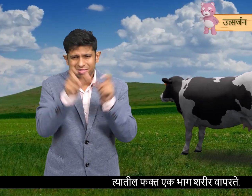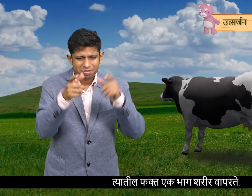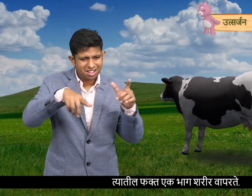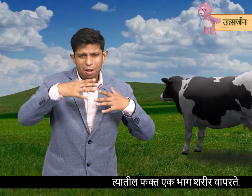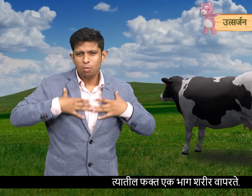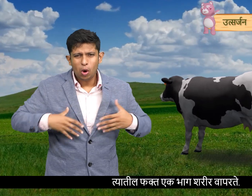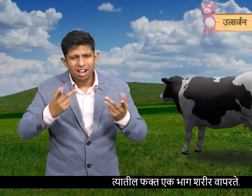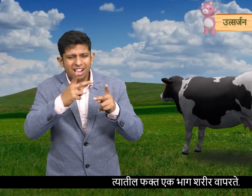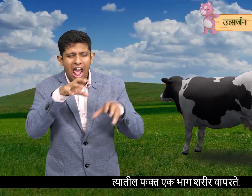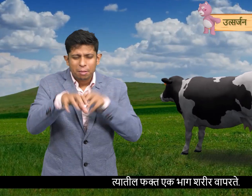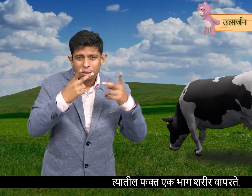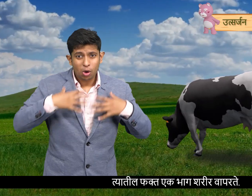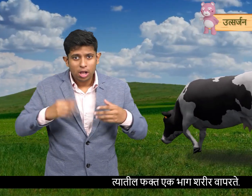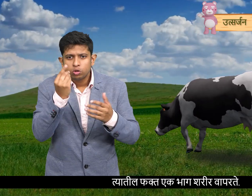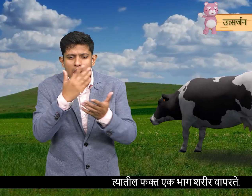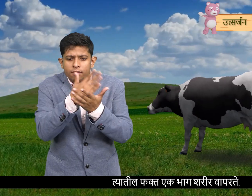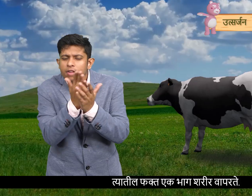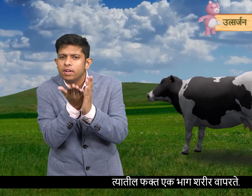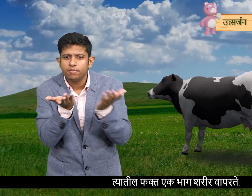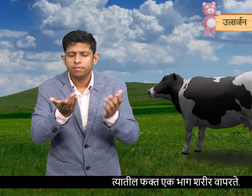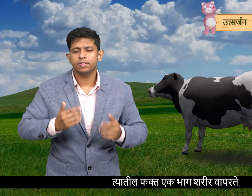भाग शरीर वापरते.